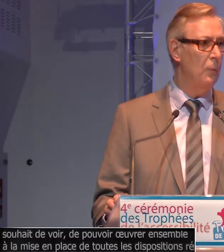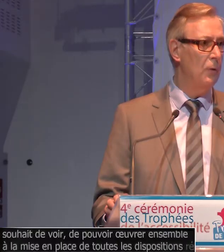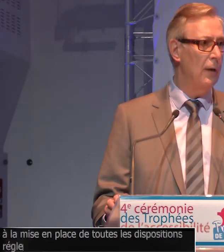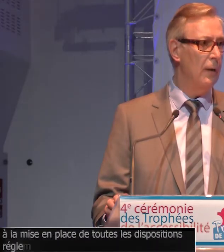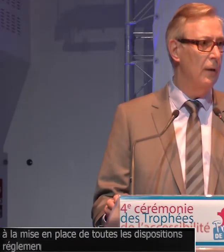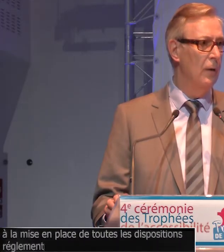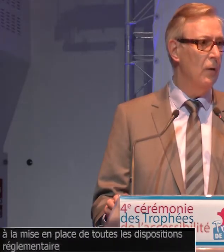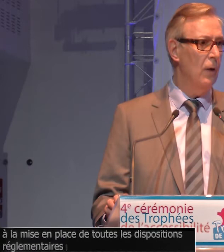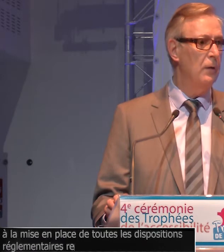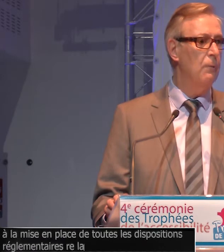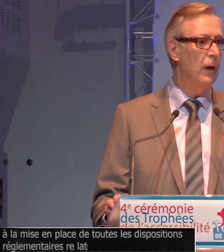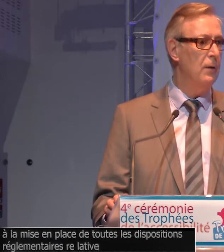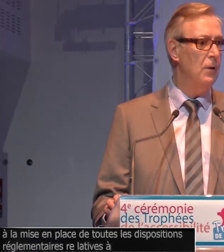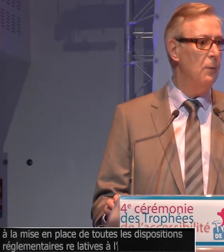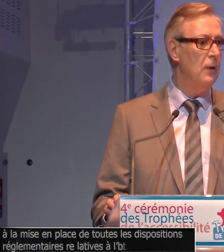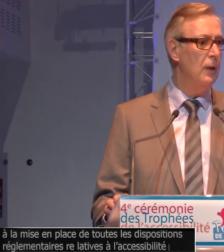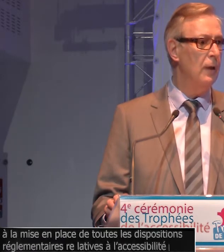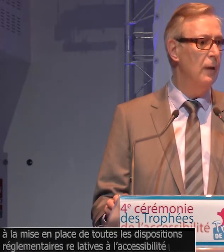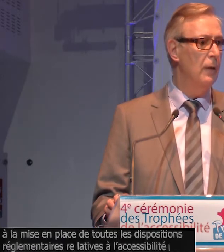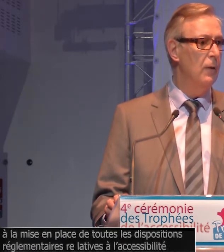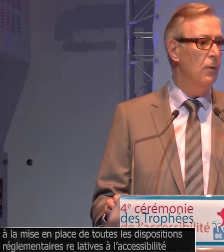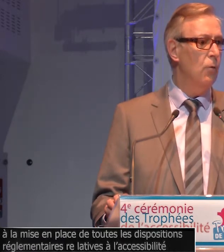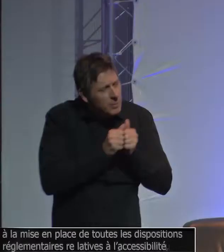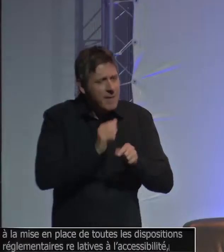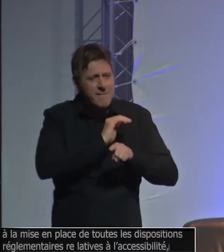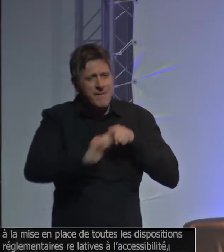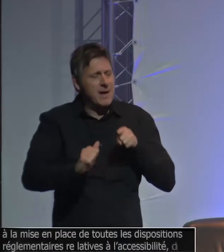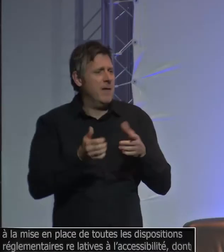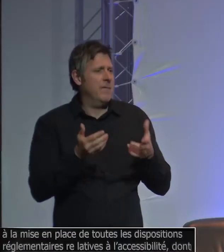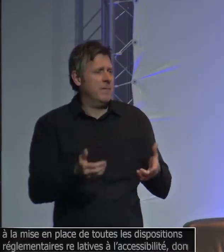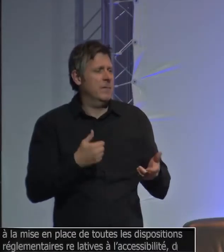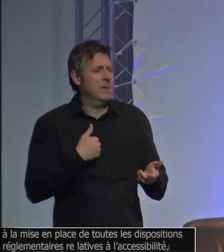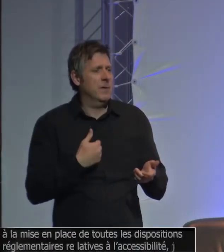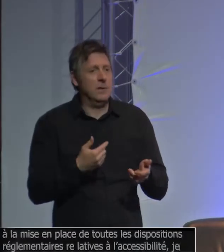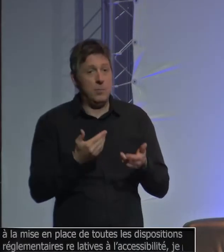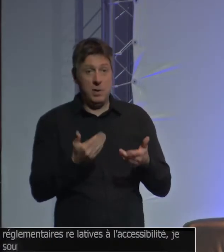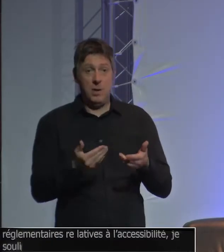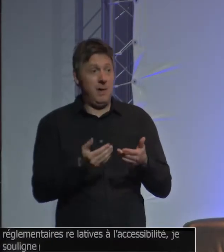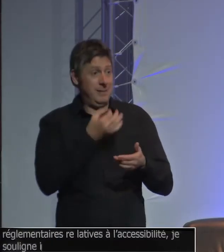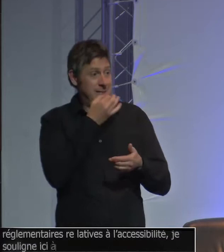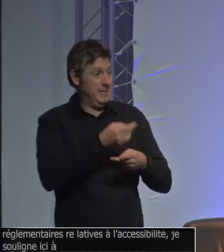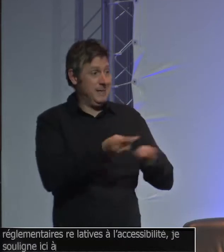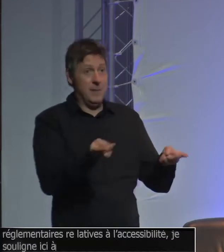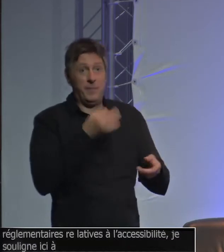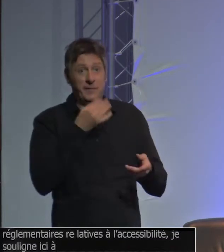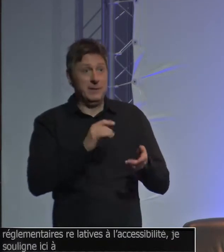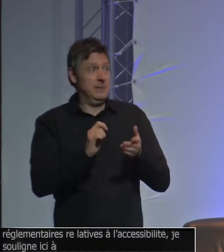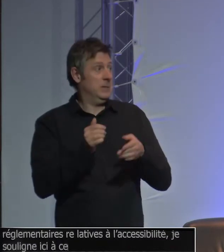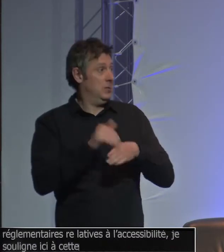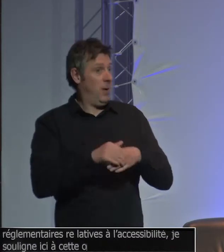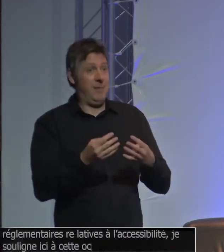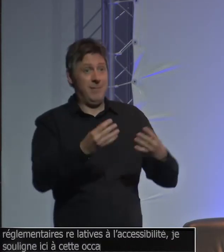dispositions réglementaires relatives à l'accessibilité, dont je le souligne ici à cette occasion,